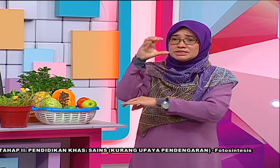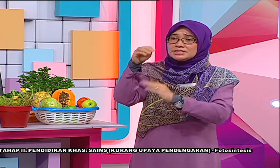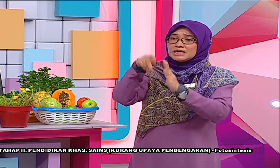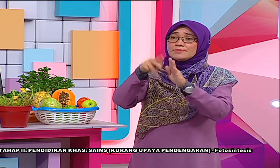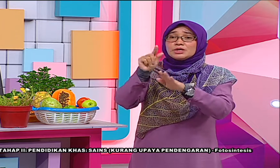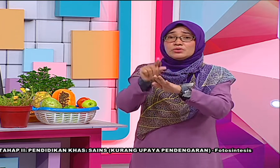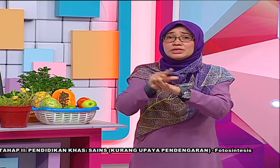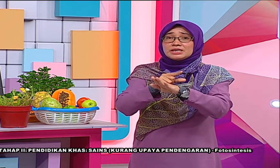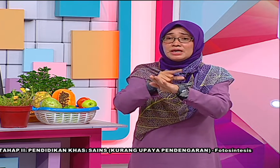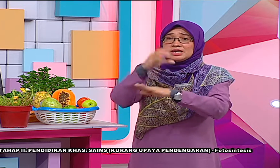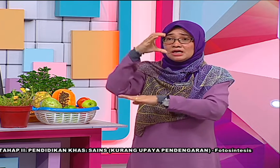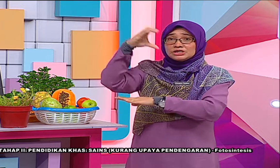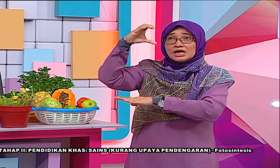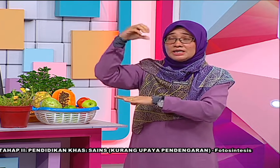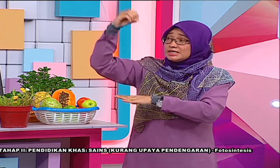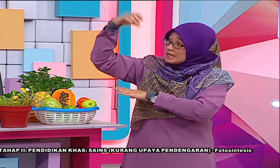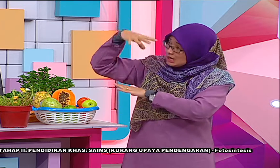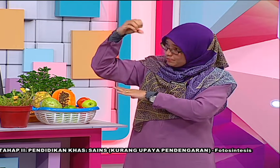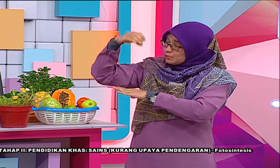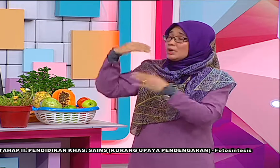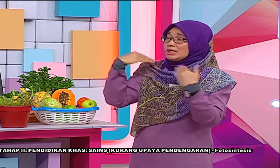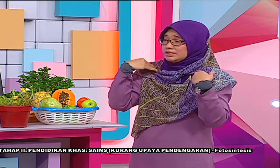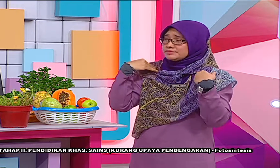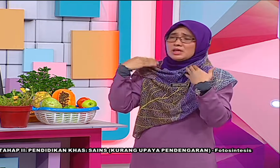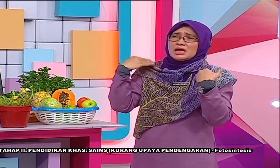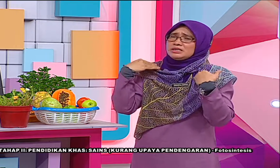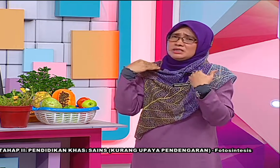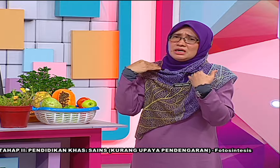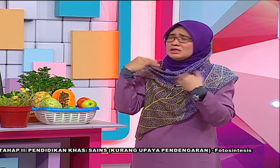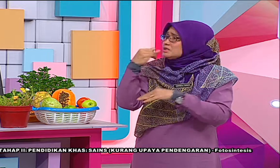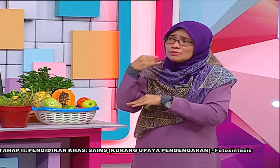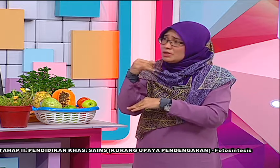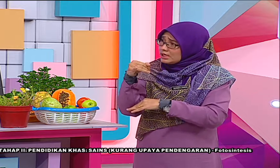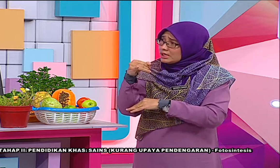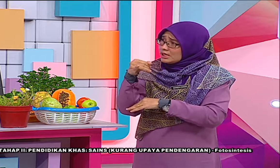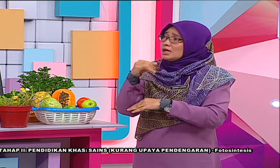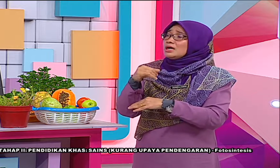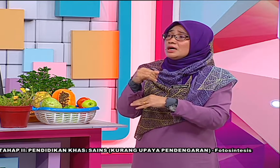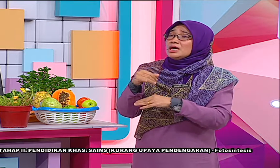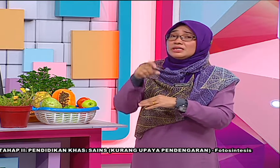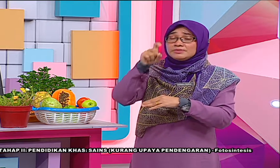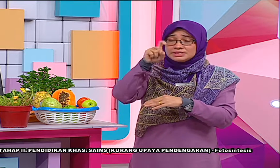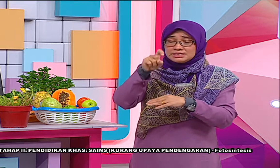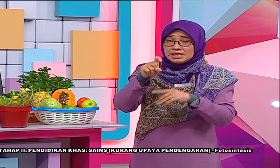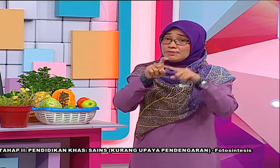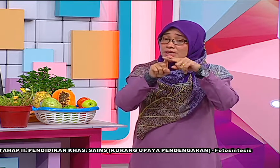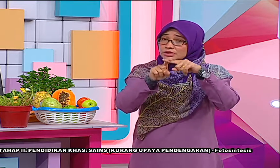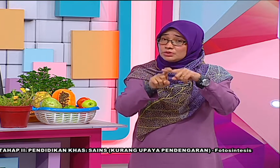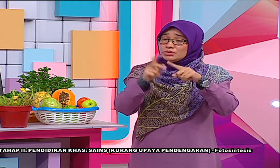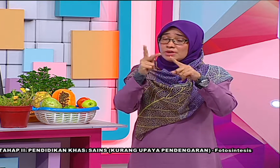menggunakan cahaya lampu ada ada yang tak boleh ah diam istilah bergantung